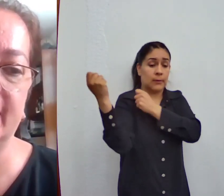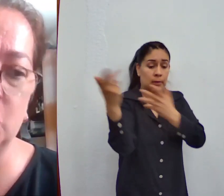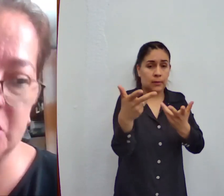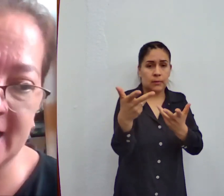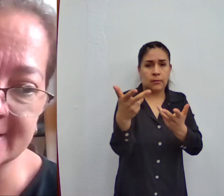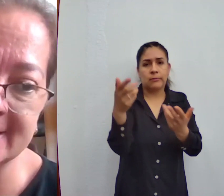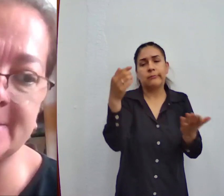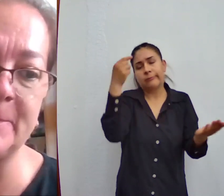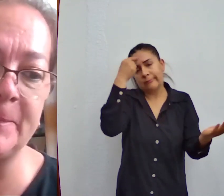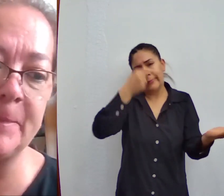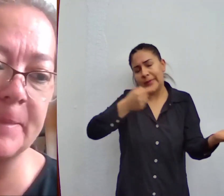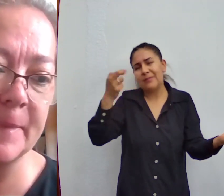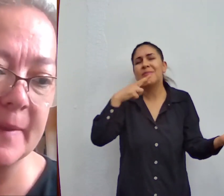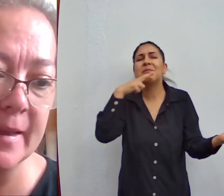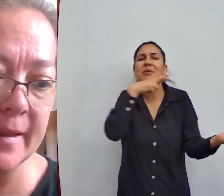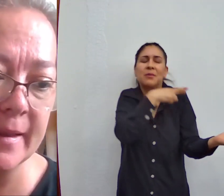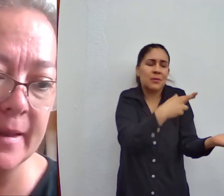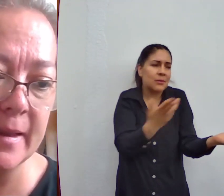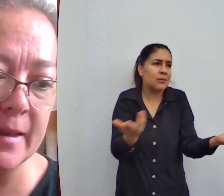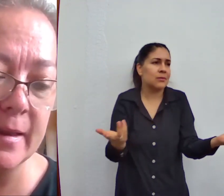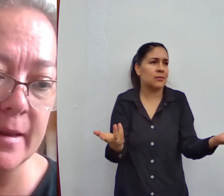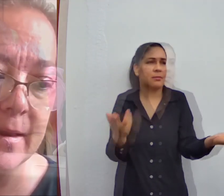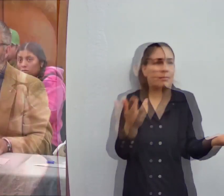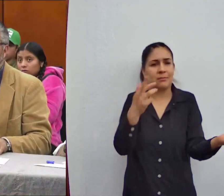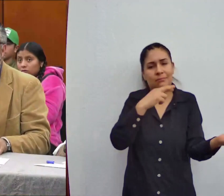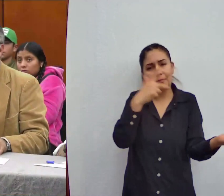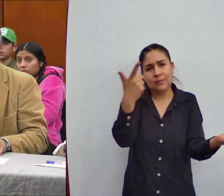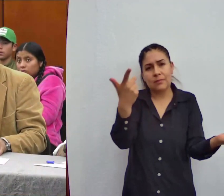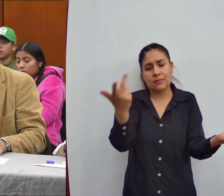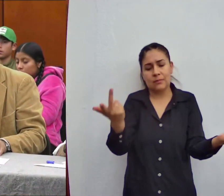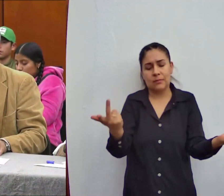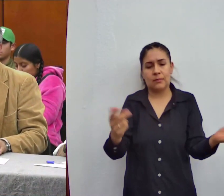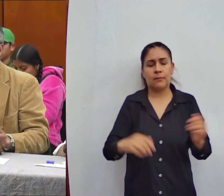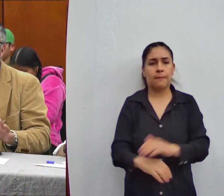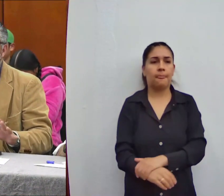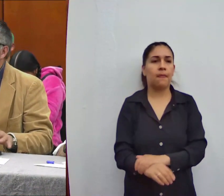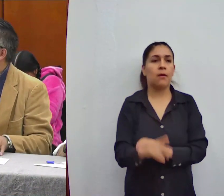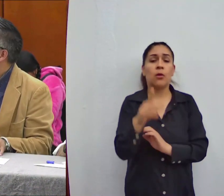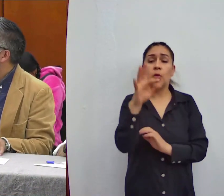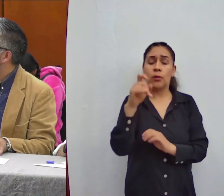todos. Muchas gracias. Muchas gracias, Dulce.